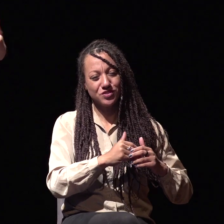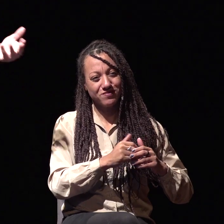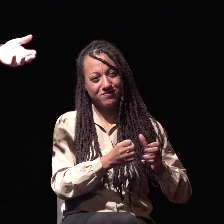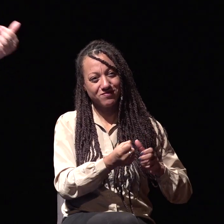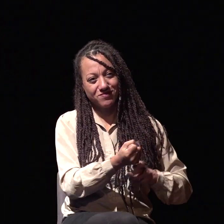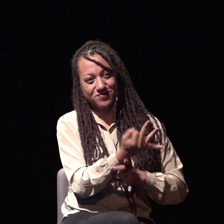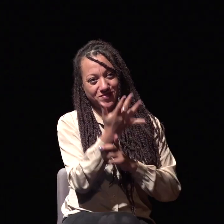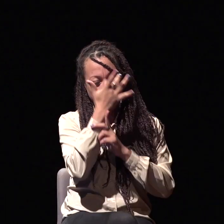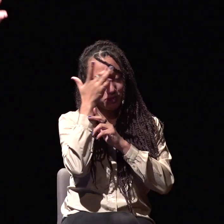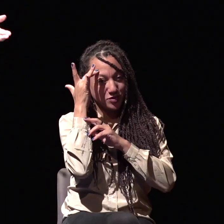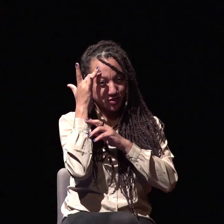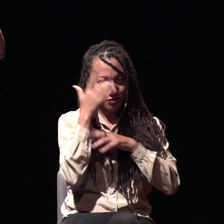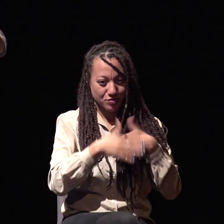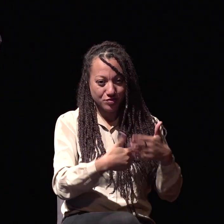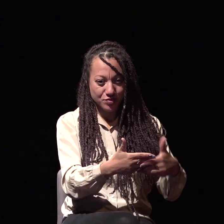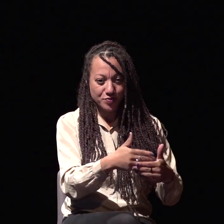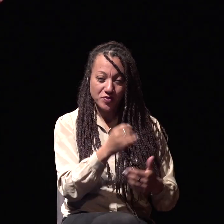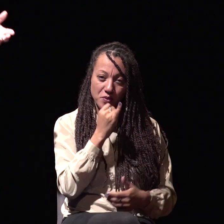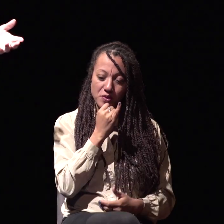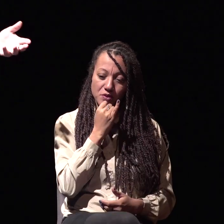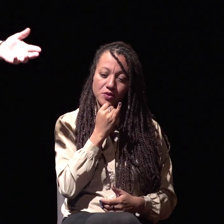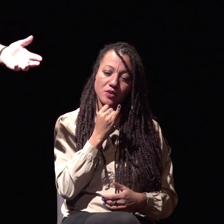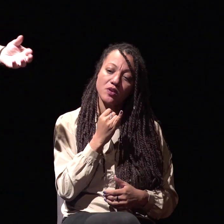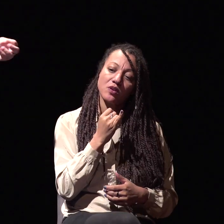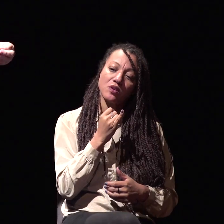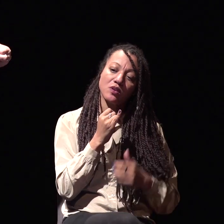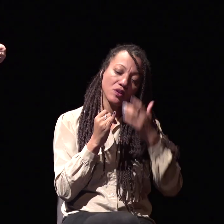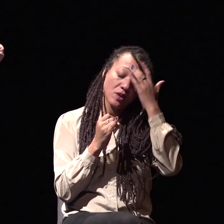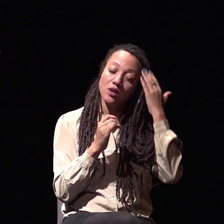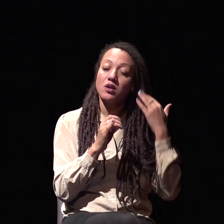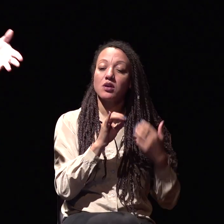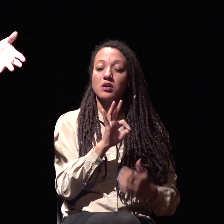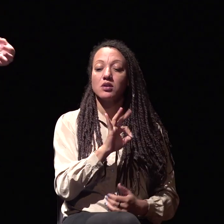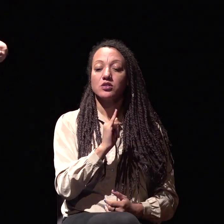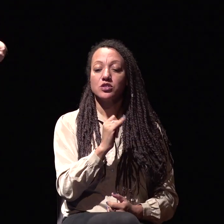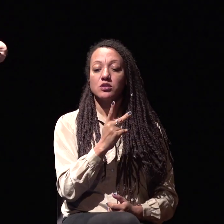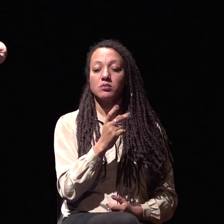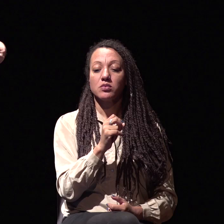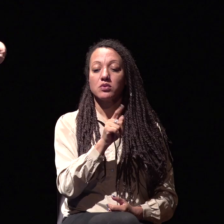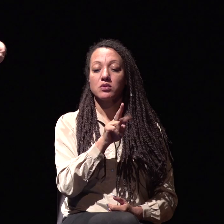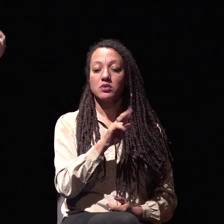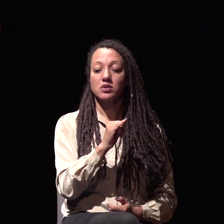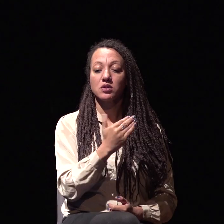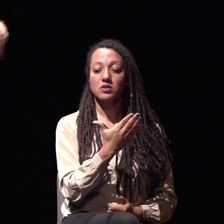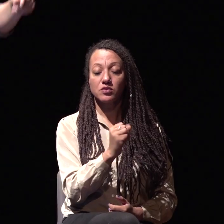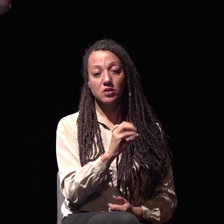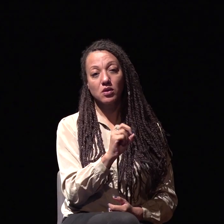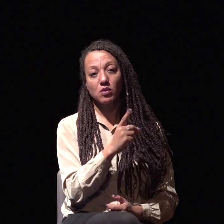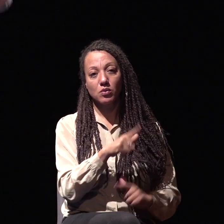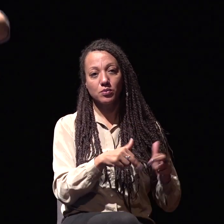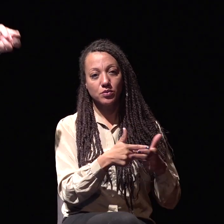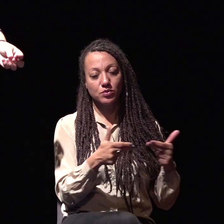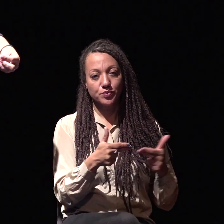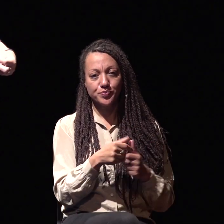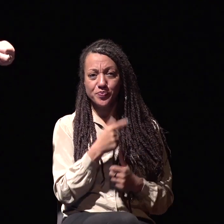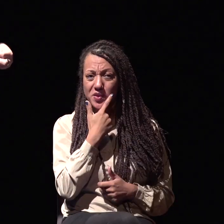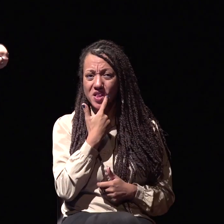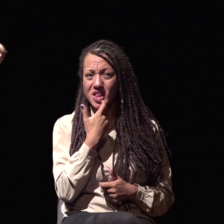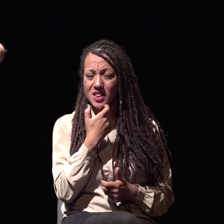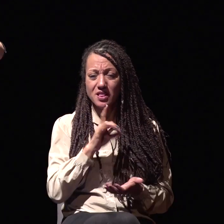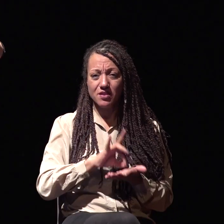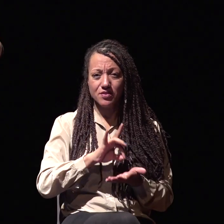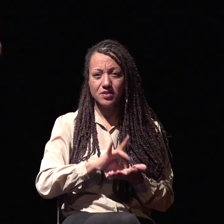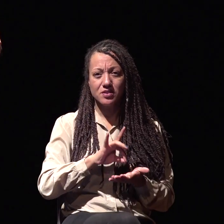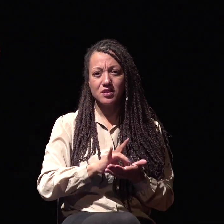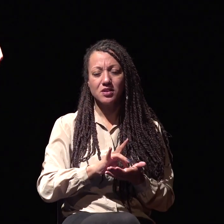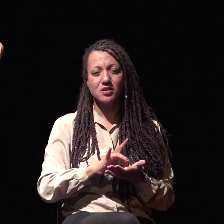Esse, seja para a estampa, seja para uma questão tipográfica ou é para um produto. Então, um pouco é essa que interessava, essa volta do tema